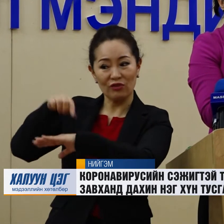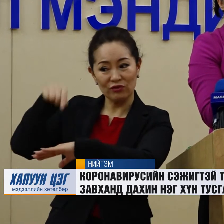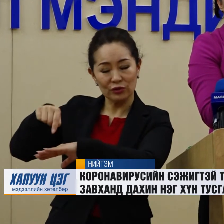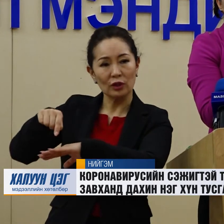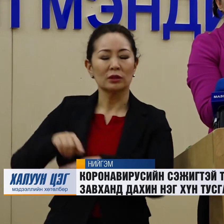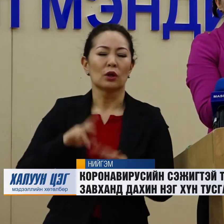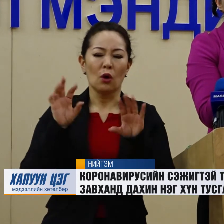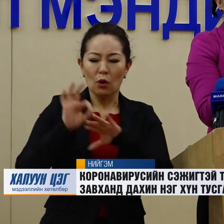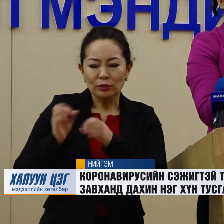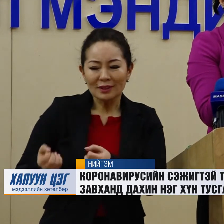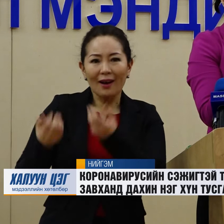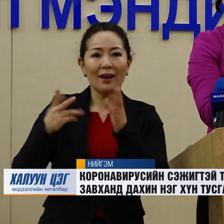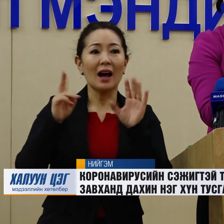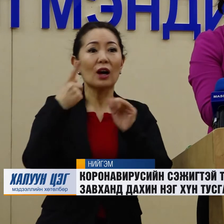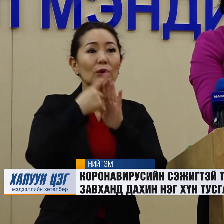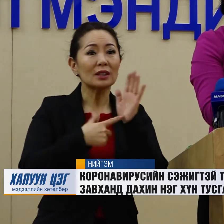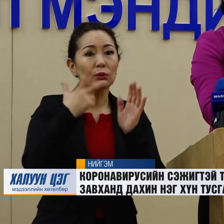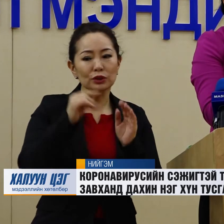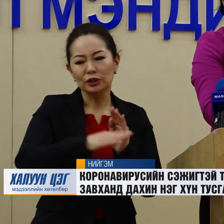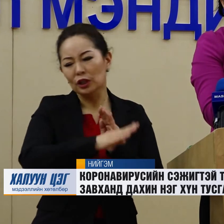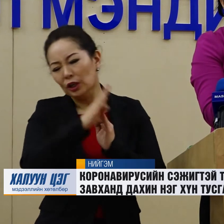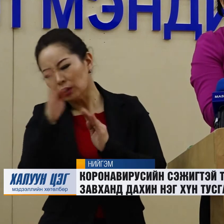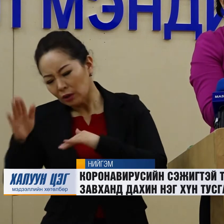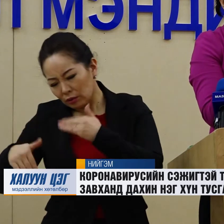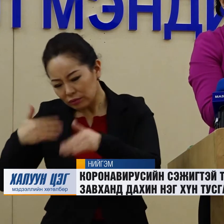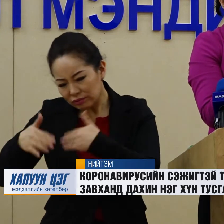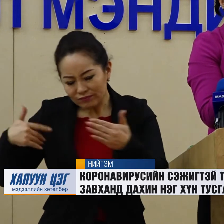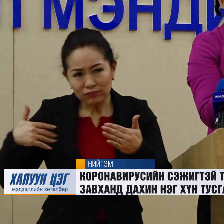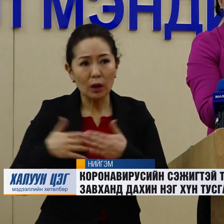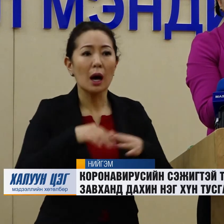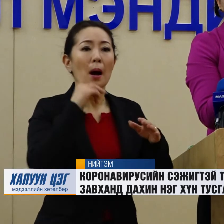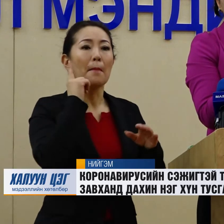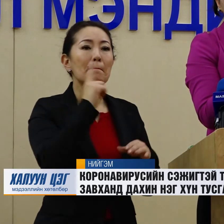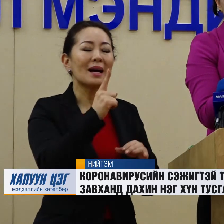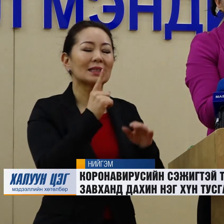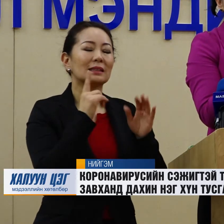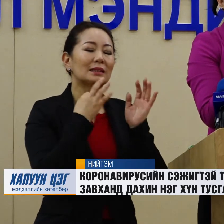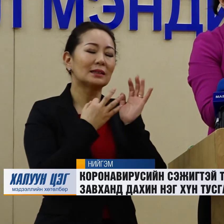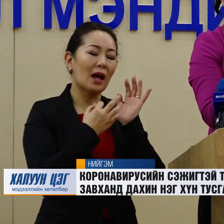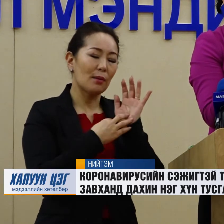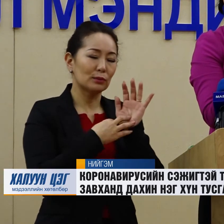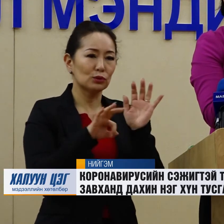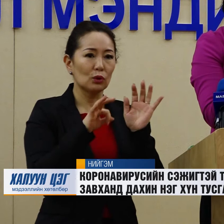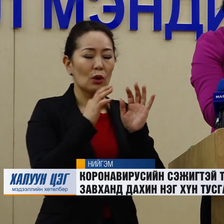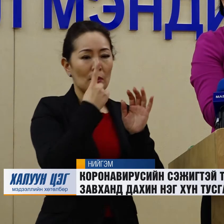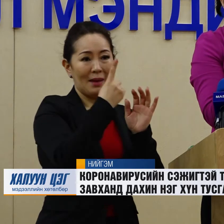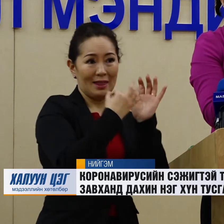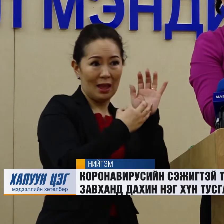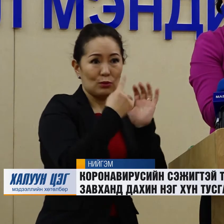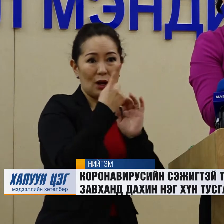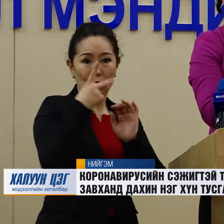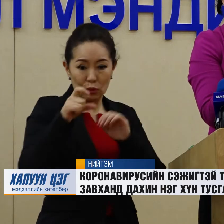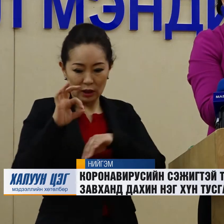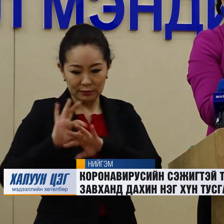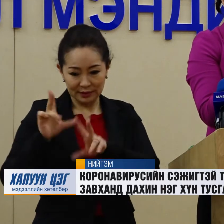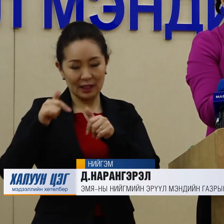12 сарын 31-ээс хойш анх одоо 1812 хүн эмнэлгээс одоо эмчлэгдэж гарсан ийм сайхан таатай мэдээ одоо